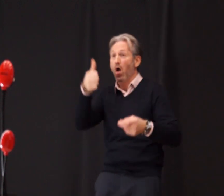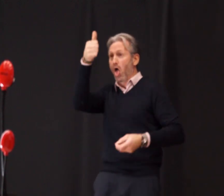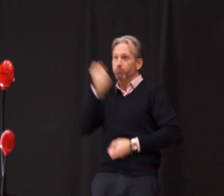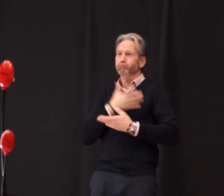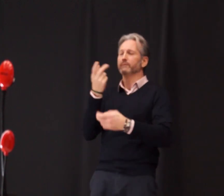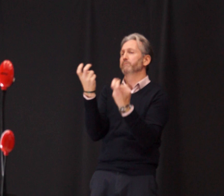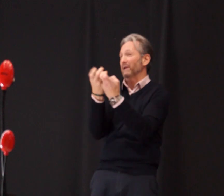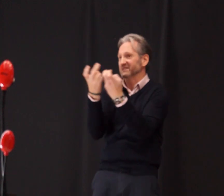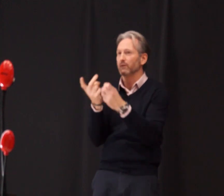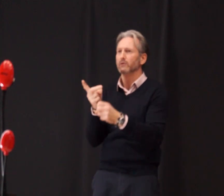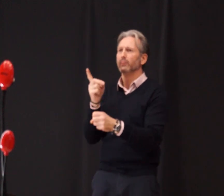Voilà. C'est.